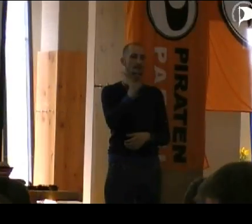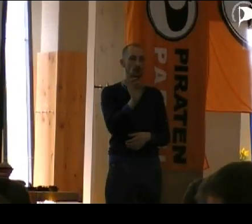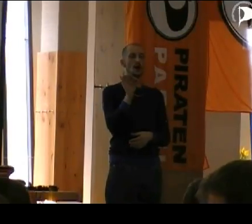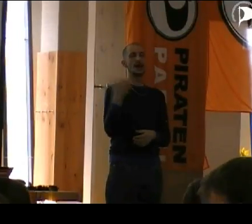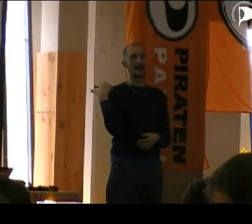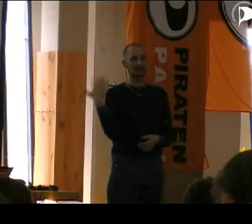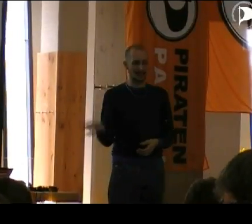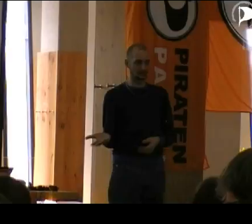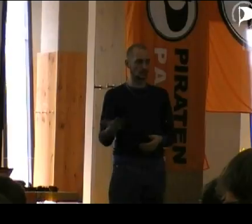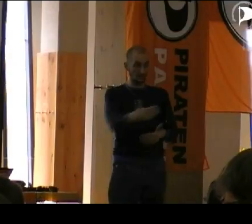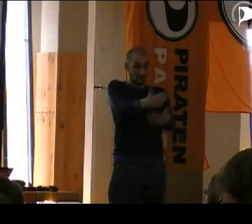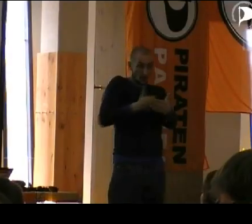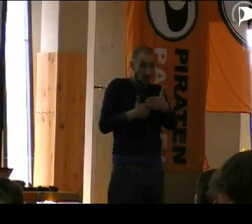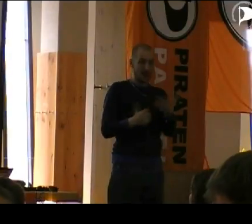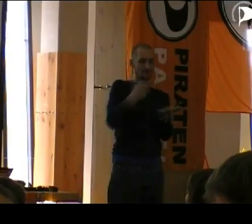vorgehen